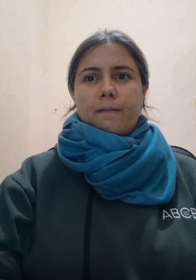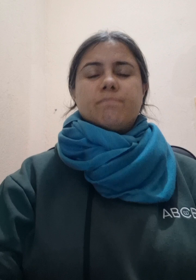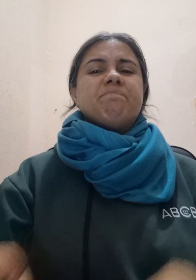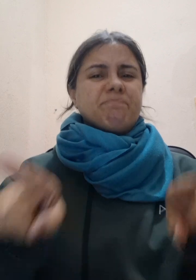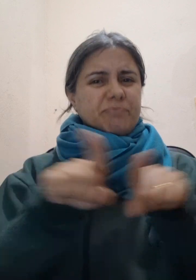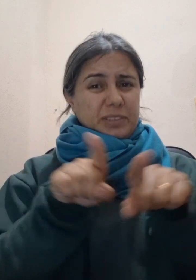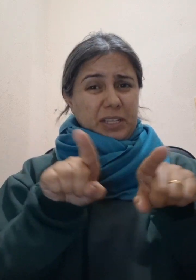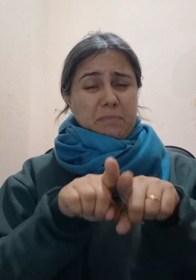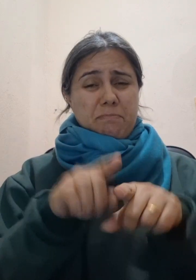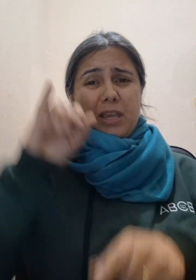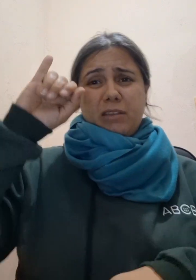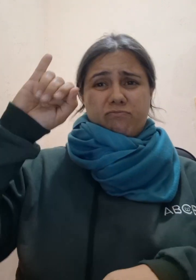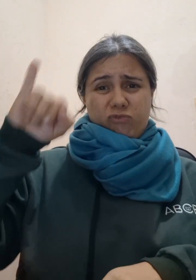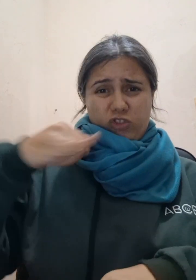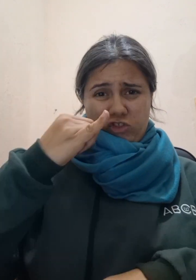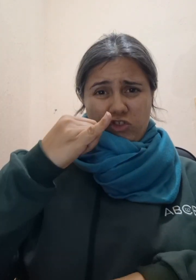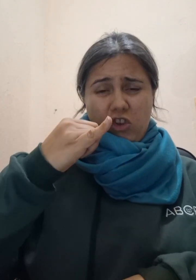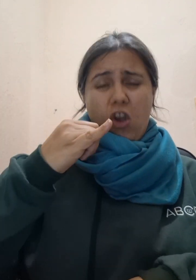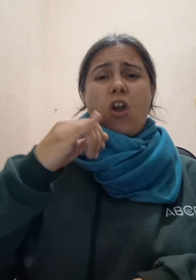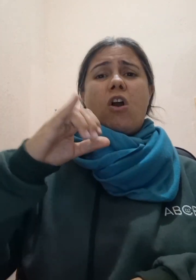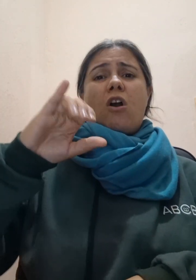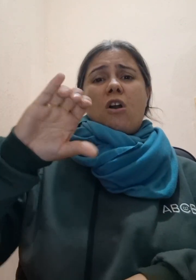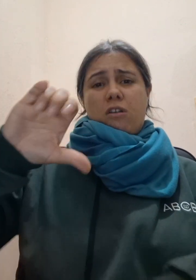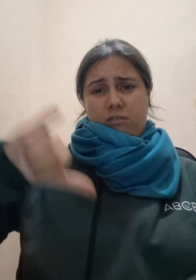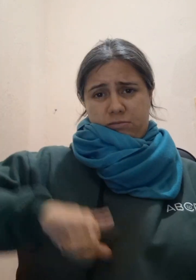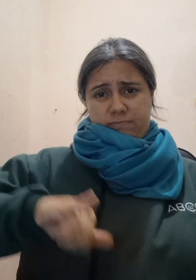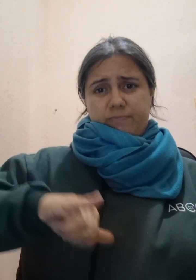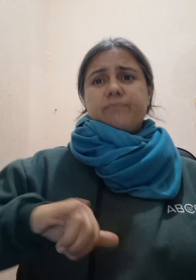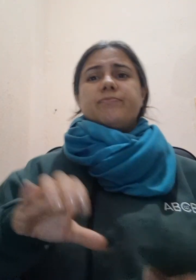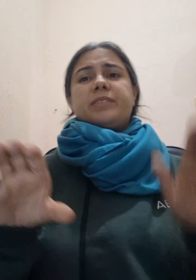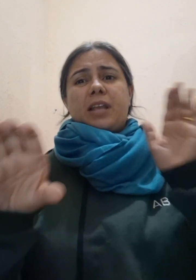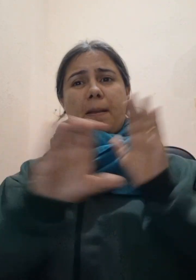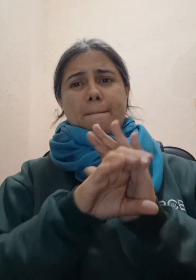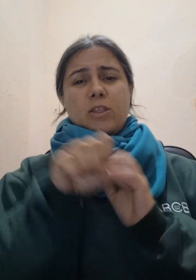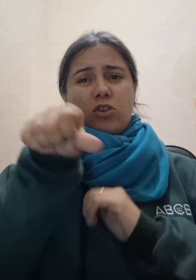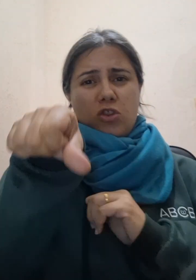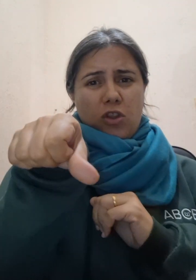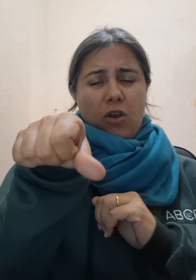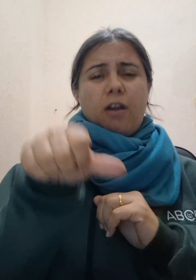Eu não quero que o dia que eu nasci pereça. Também lá em Jó,